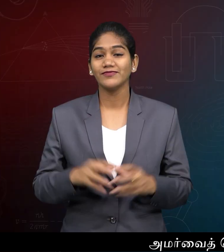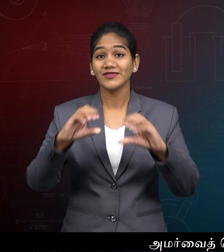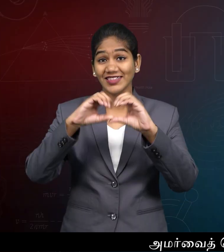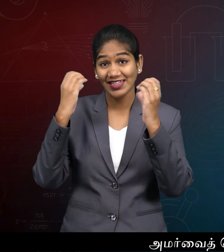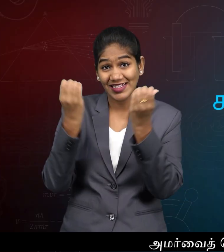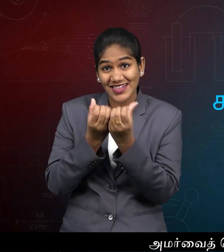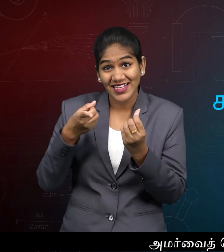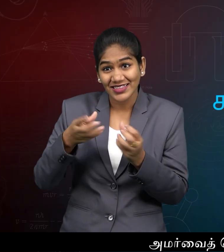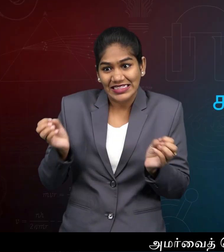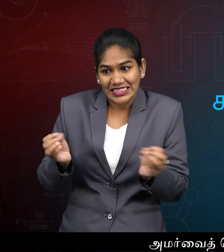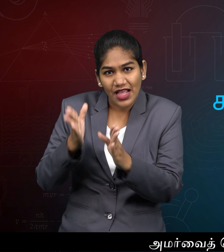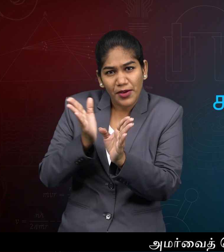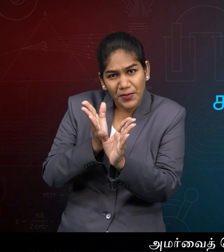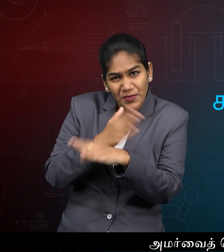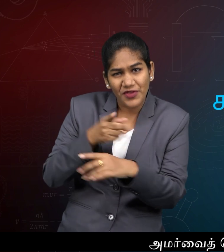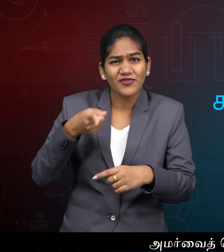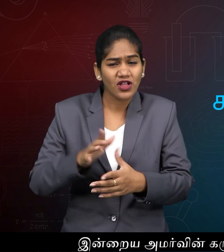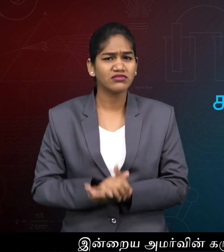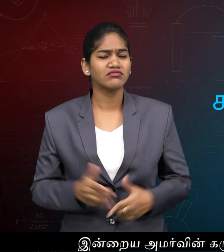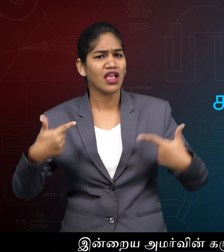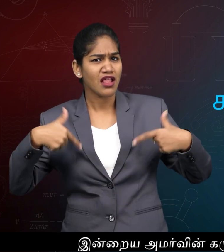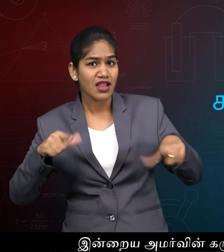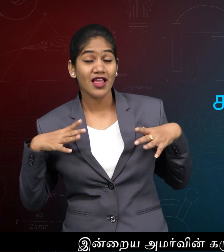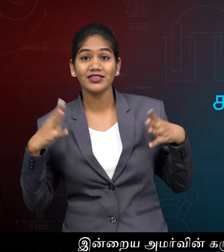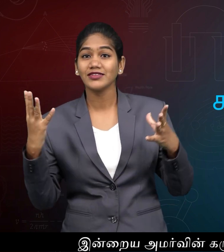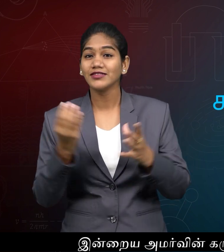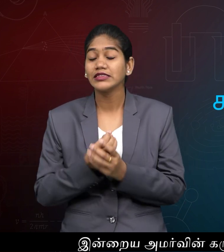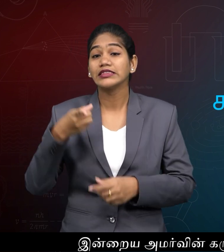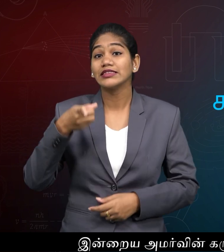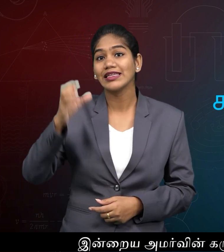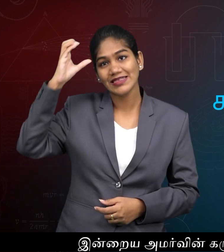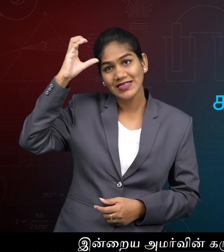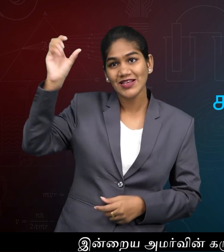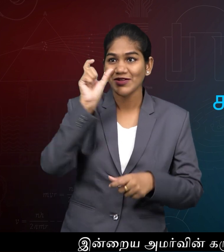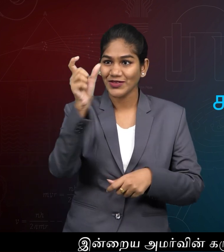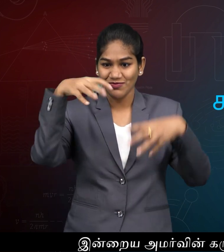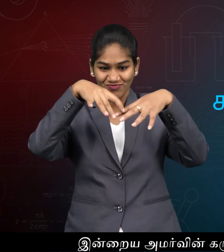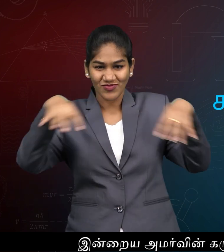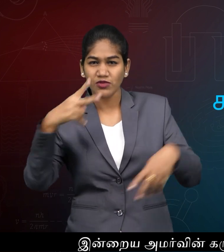அமர்வை தொடங்குவதற்கு முன் இன்றைய அமர்வின் கருத்து வரைபடத்தை பார்ப்போம்.